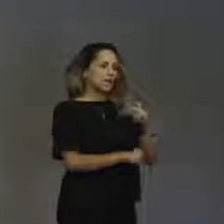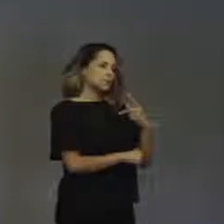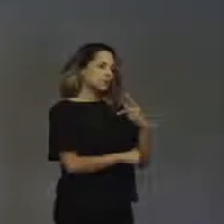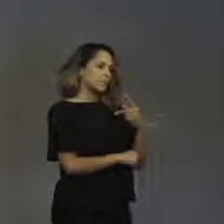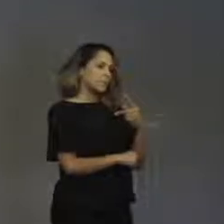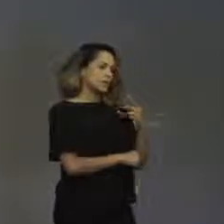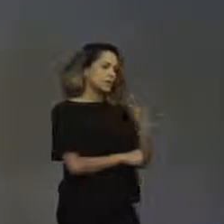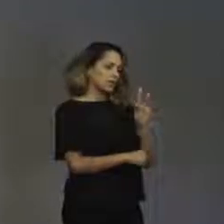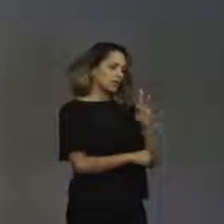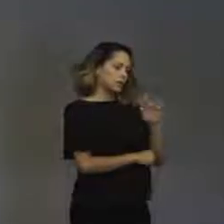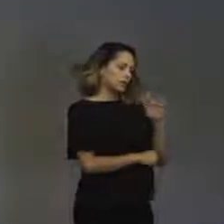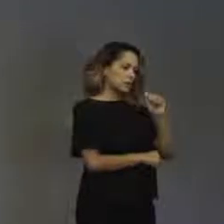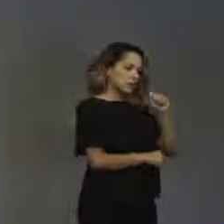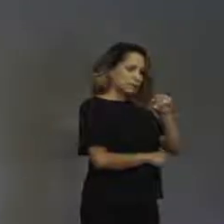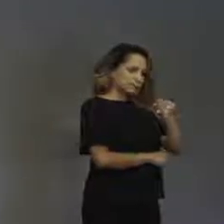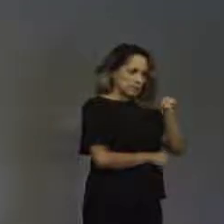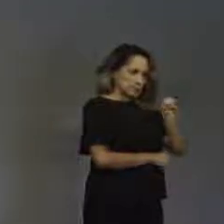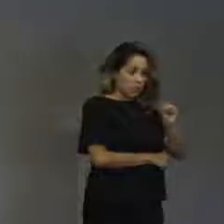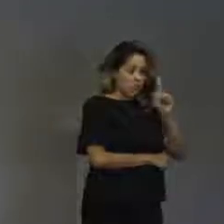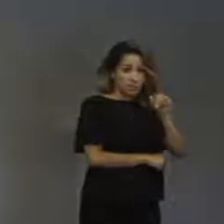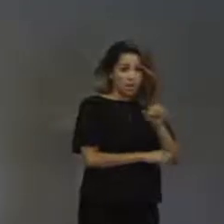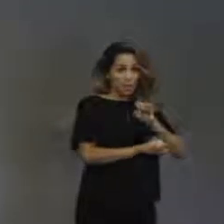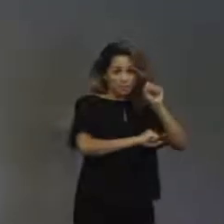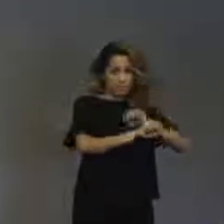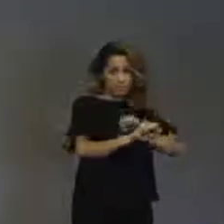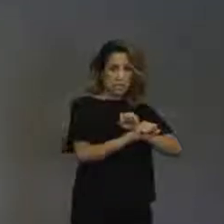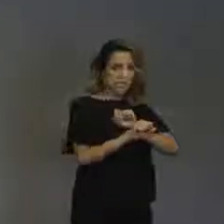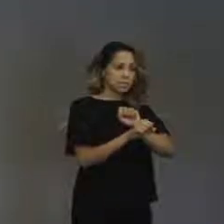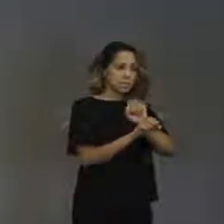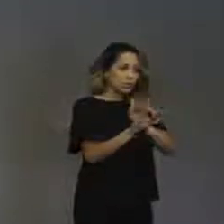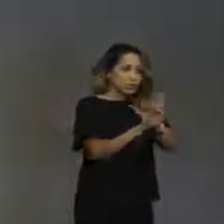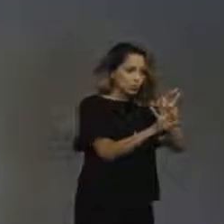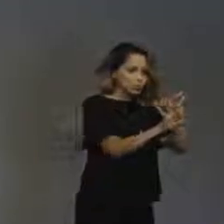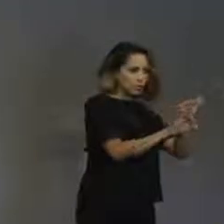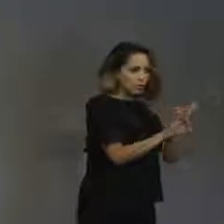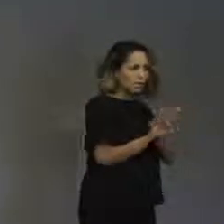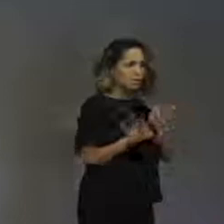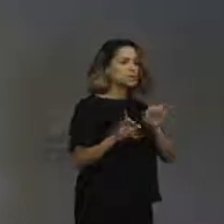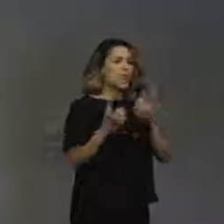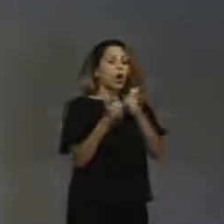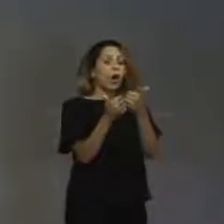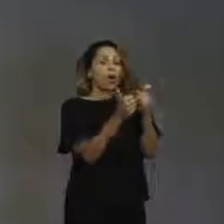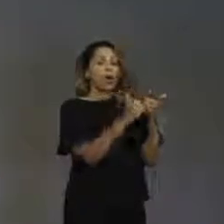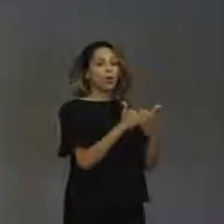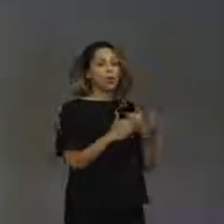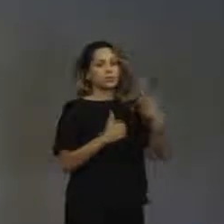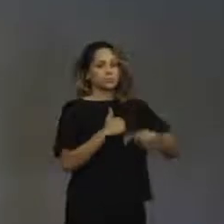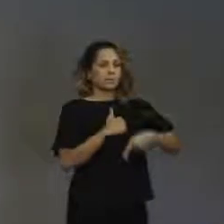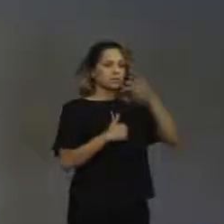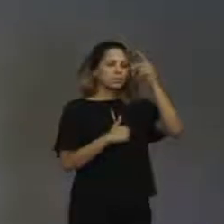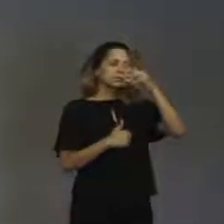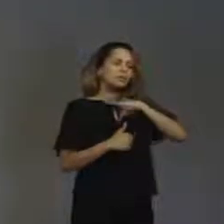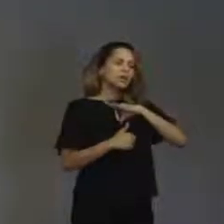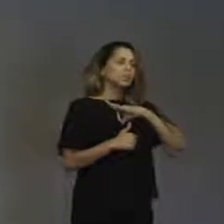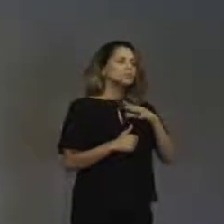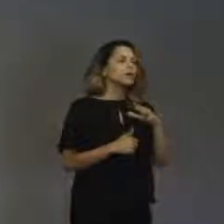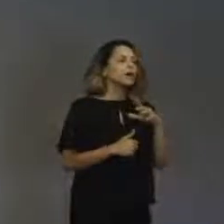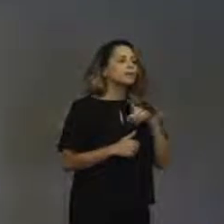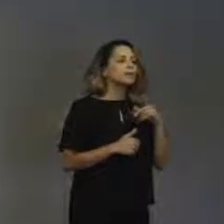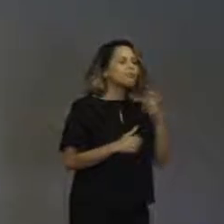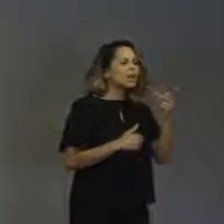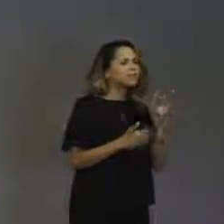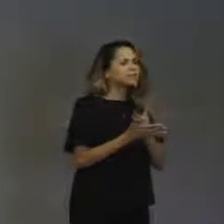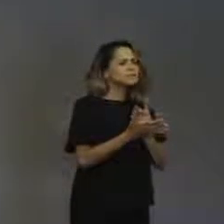companhia que regula o sistema de concessão de ônibus, e a gente falava com a associação de moradores, acho que até tem gente